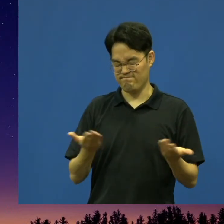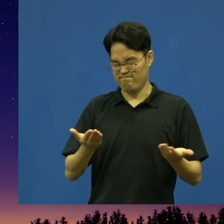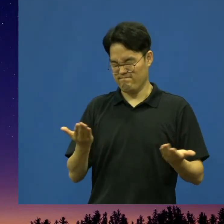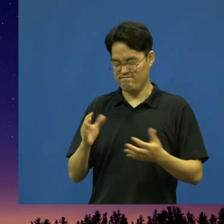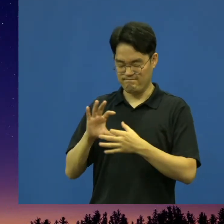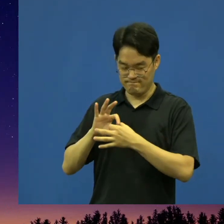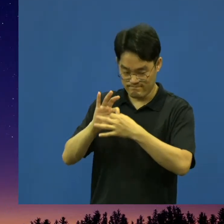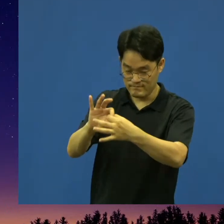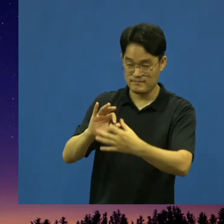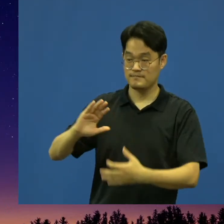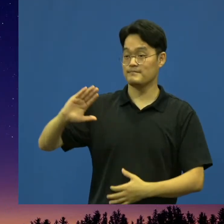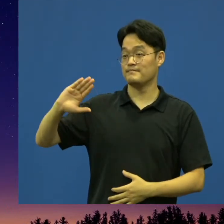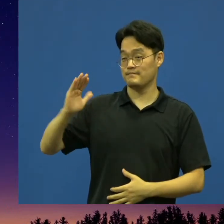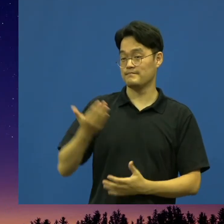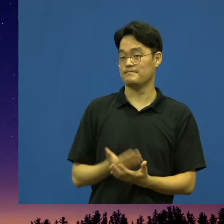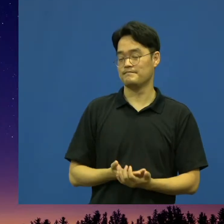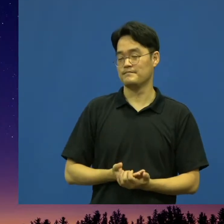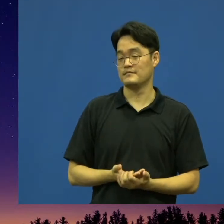사랑하는 여러분,